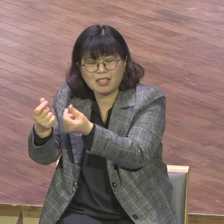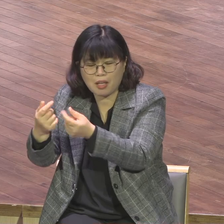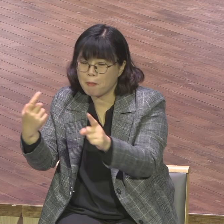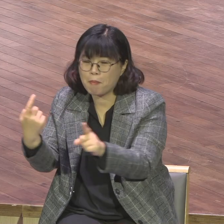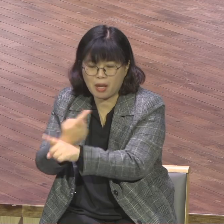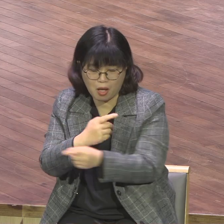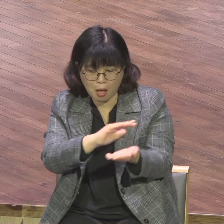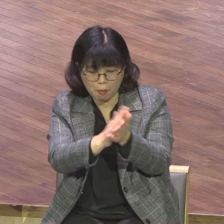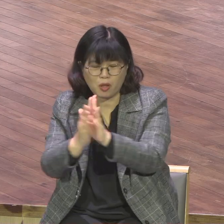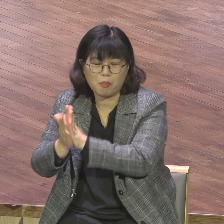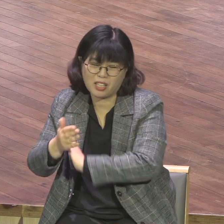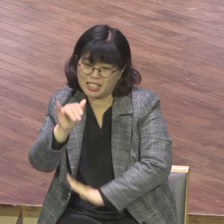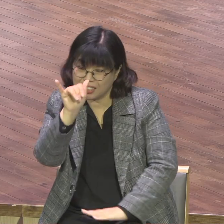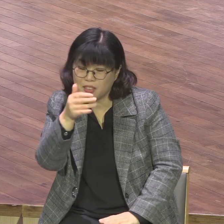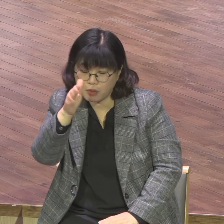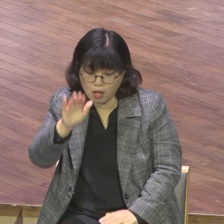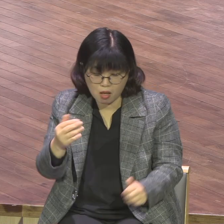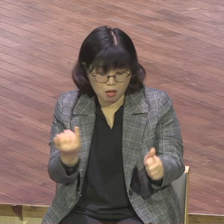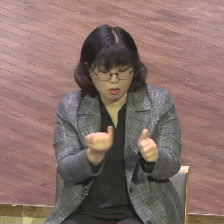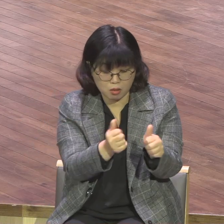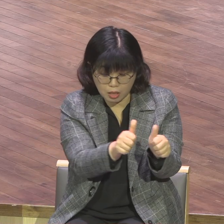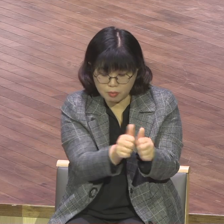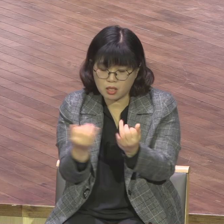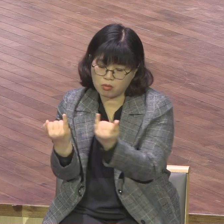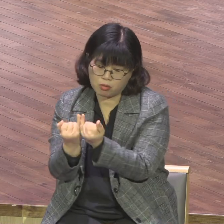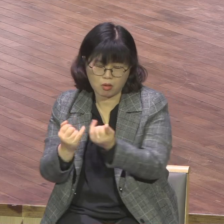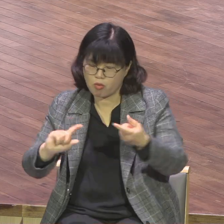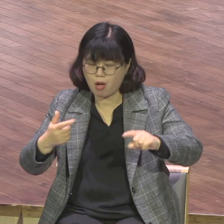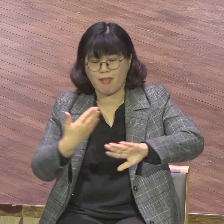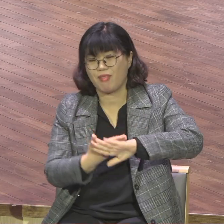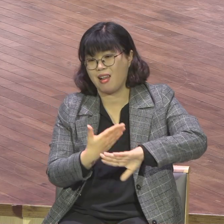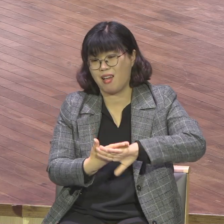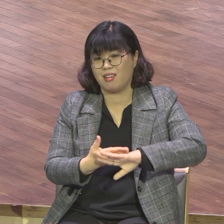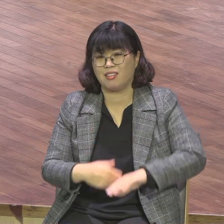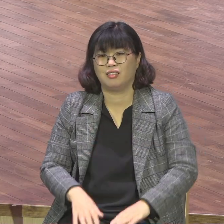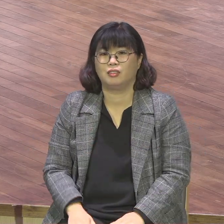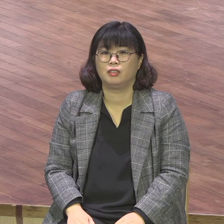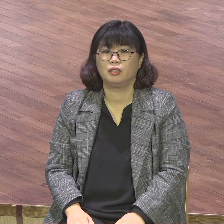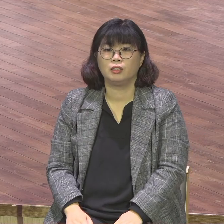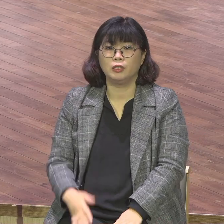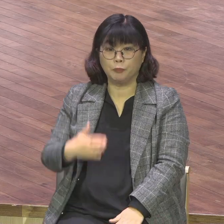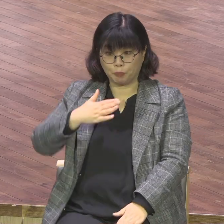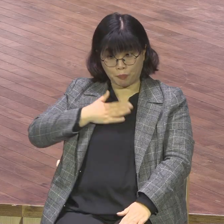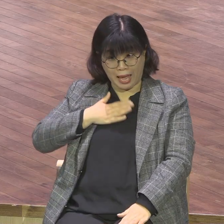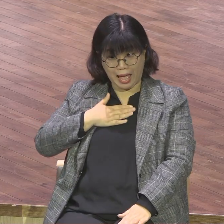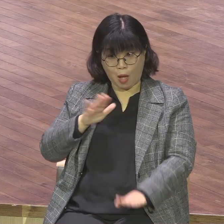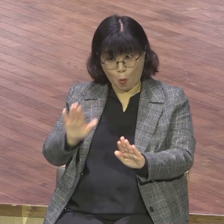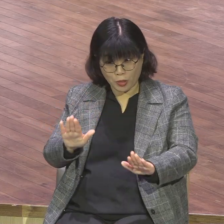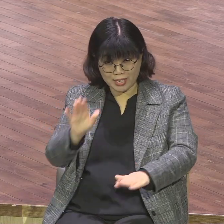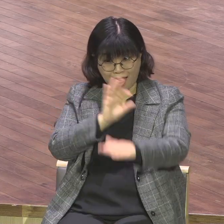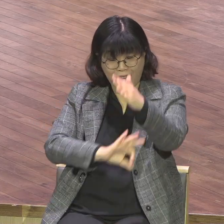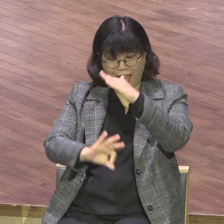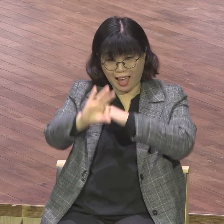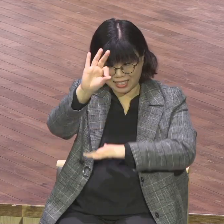진짜 성공하는 남자들은요, 집에 가면 완전 종입니다. 저는 오늘도요, 교회 아침에